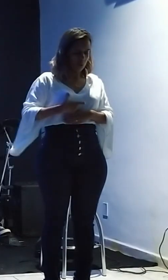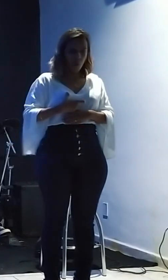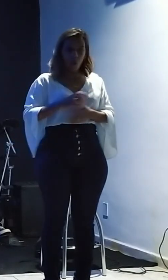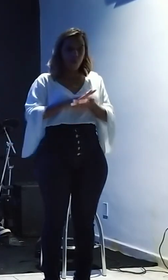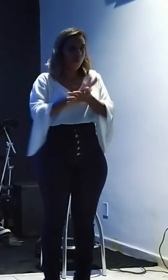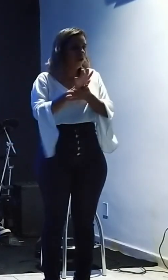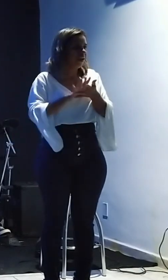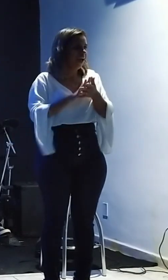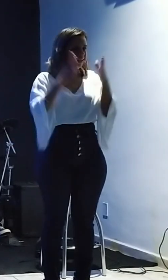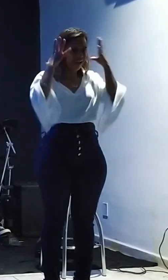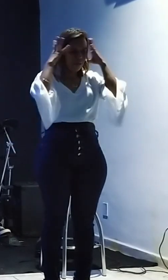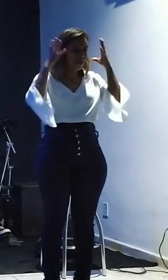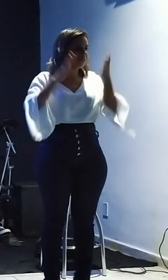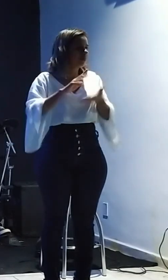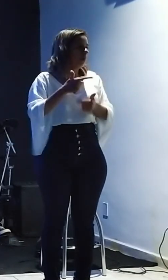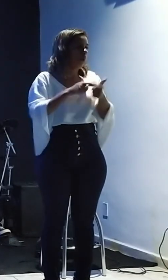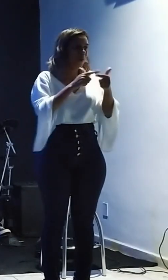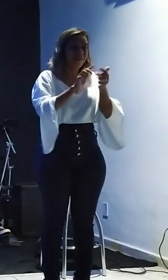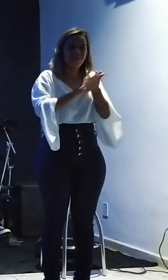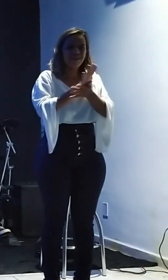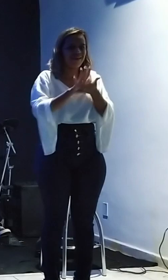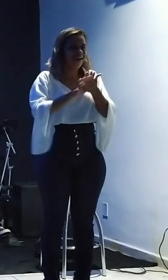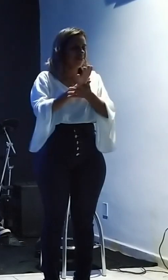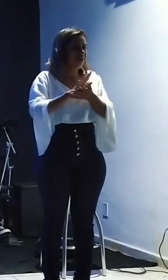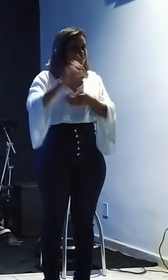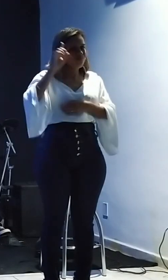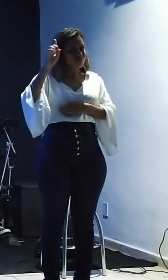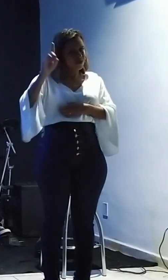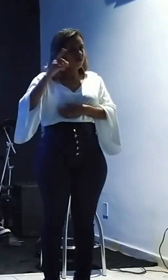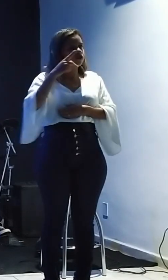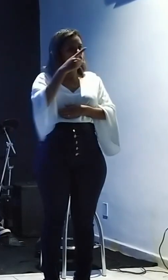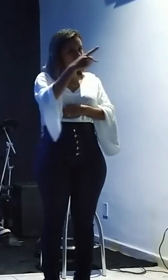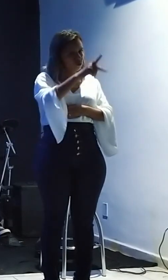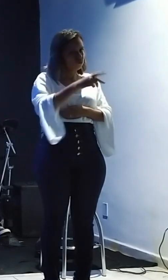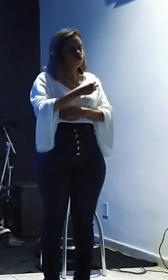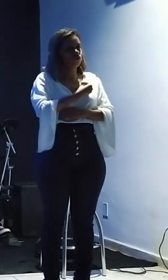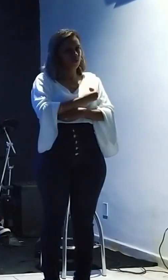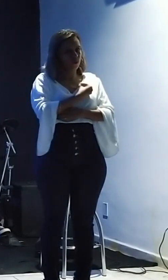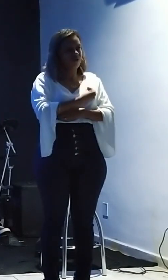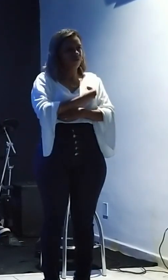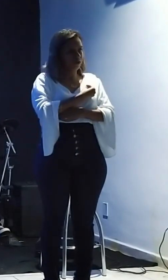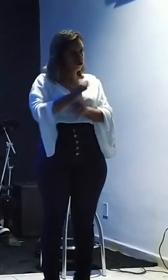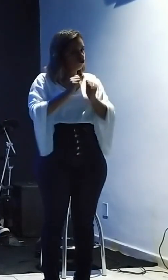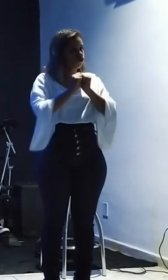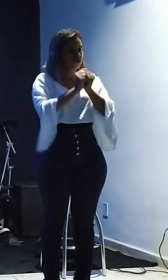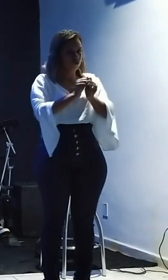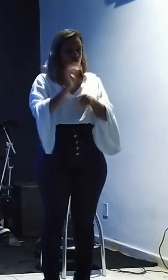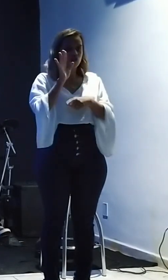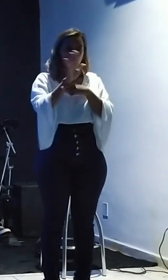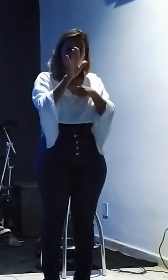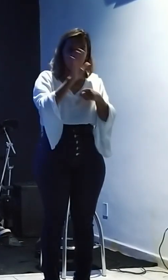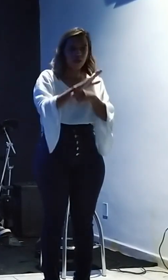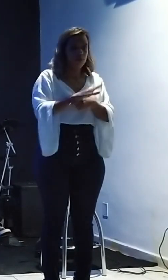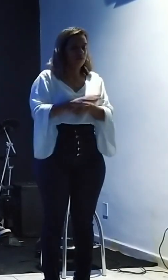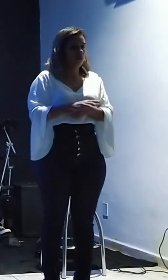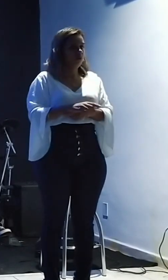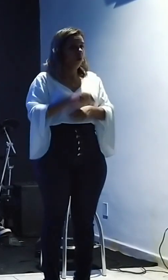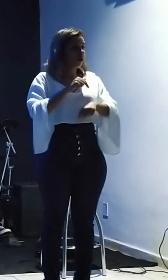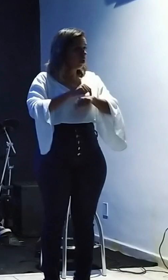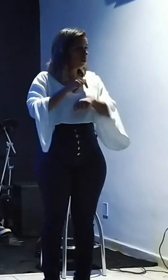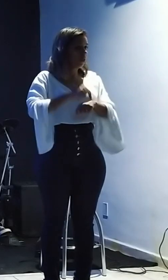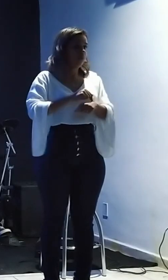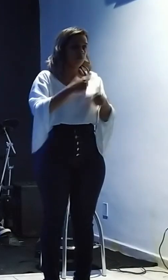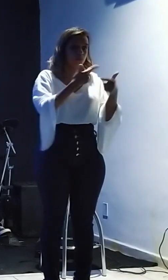nada. Glória a Deus, aleluia. Deus está Glória a Deus, glória a Deus. em qualquer situação, Deus